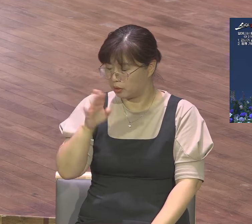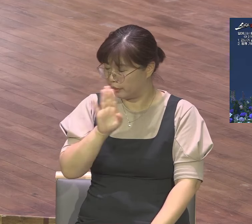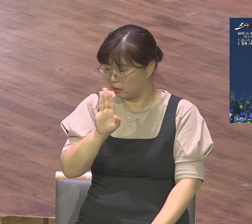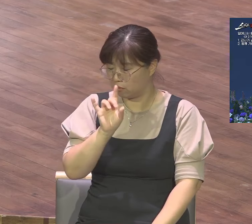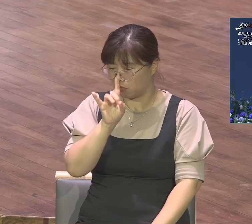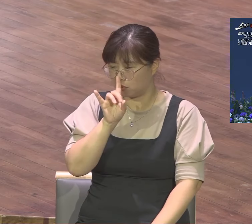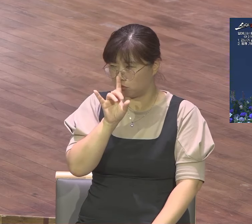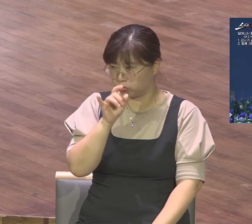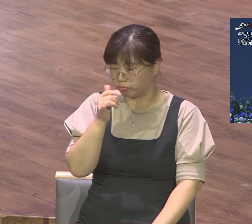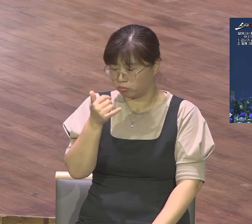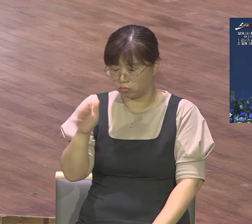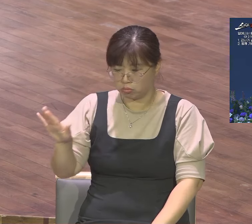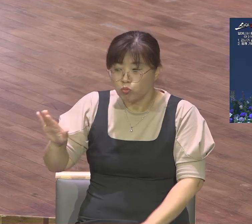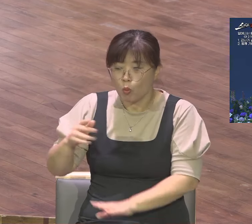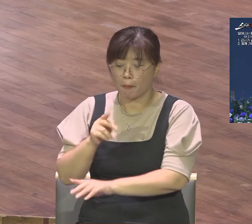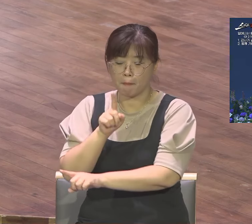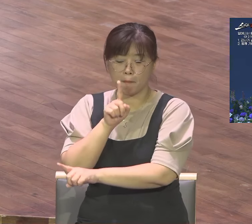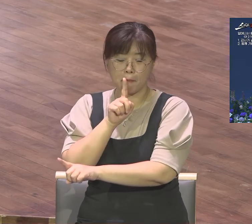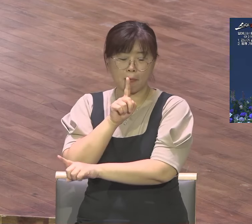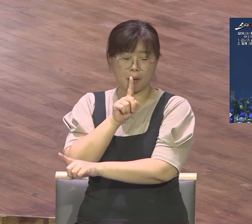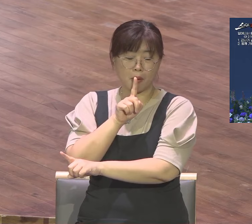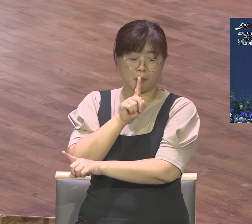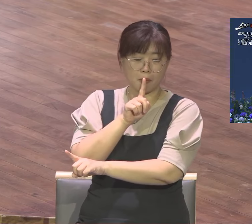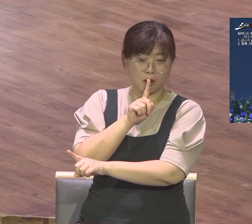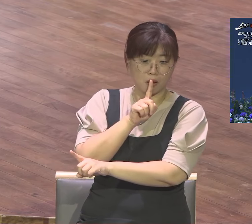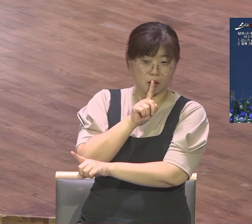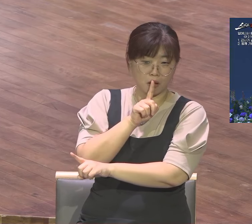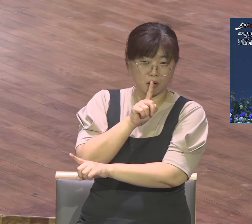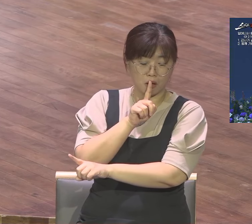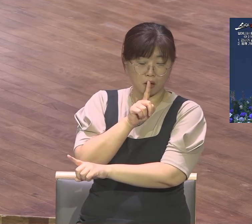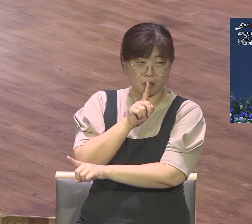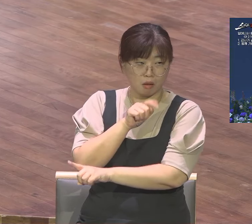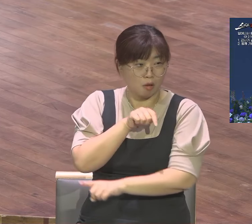그러니까 이 문화가요, 완전히 다른 거 있죠.